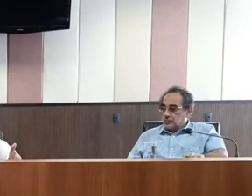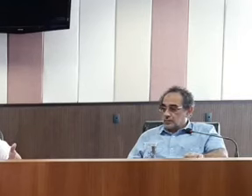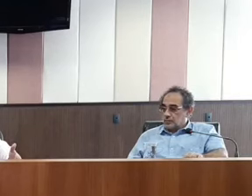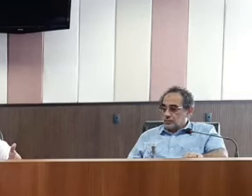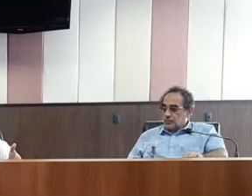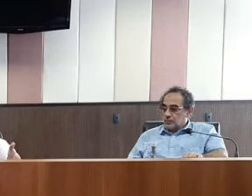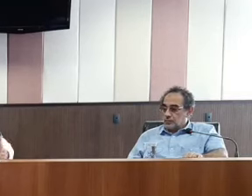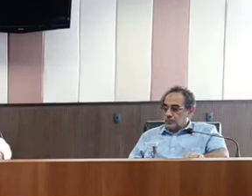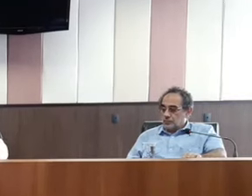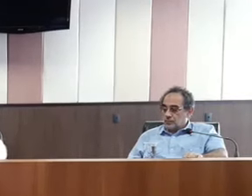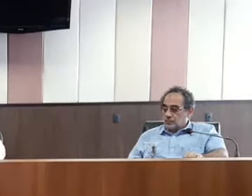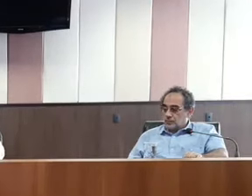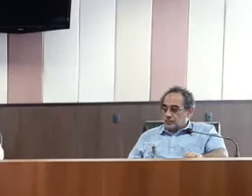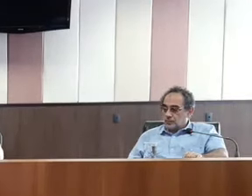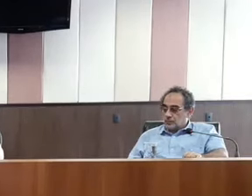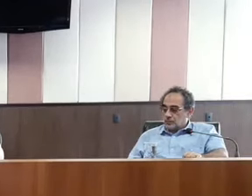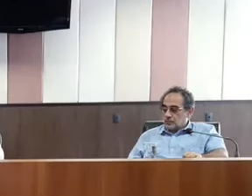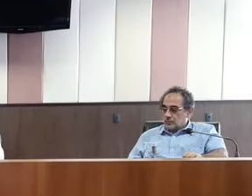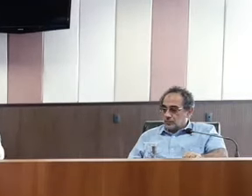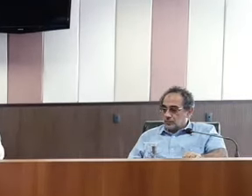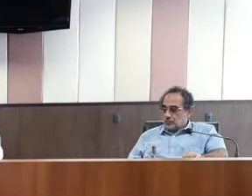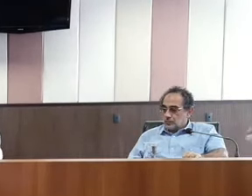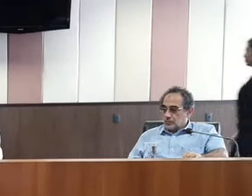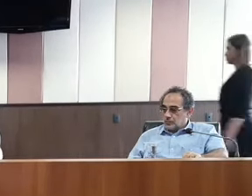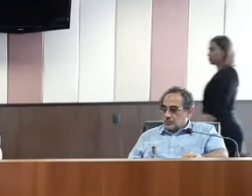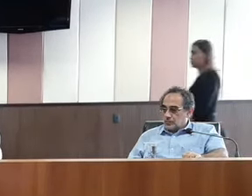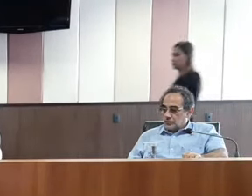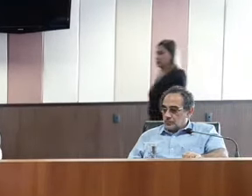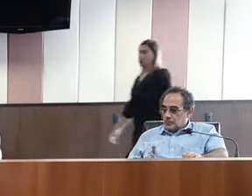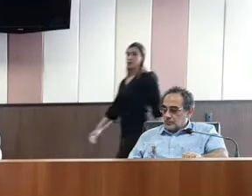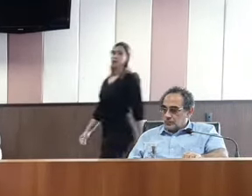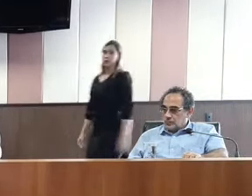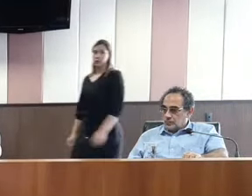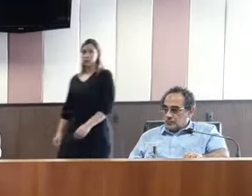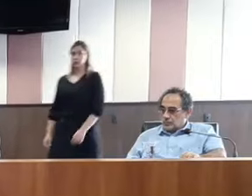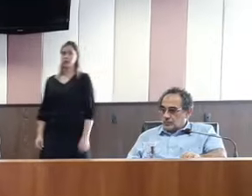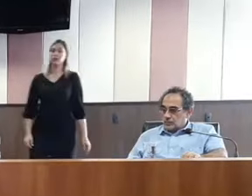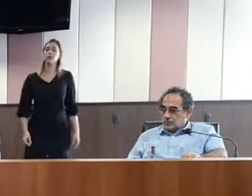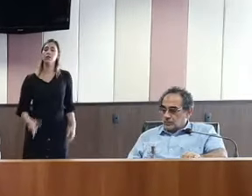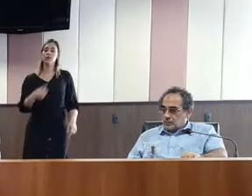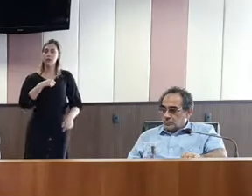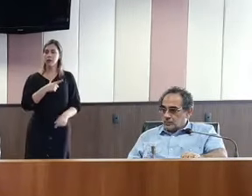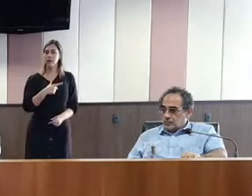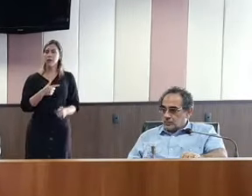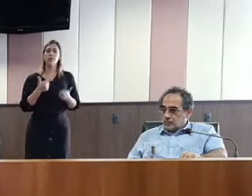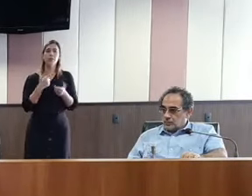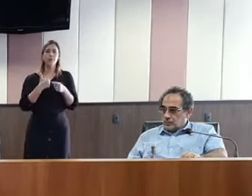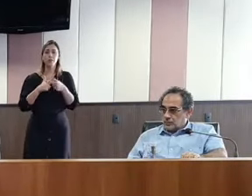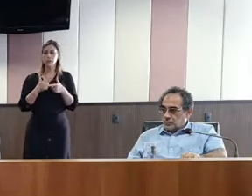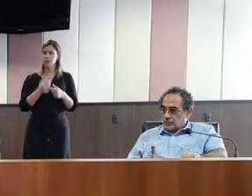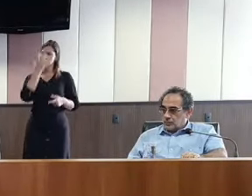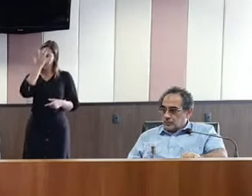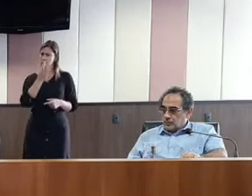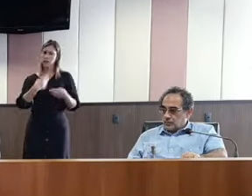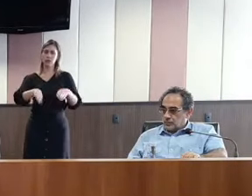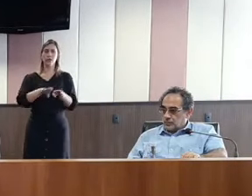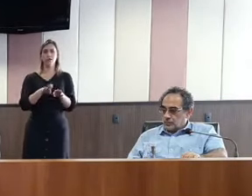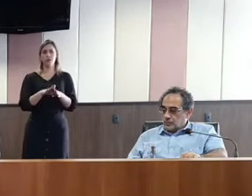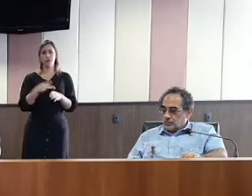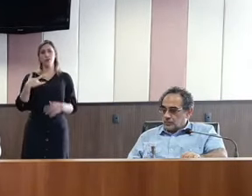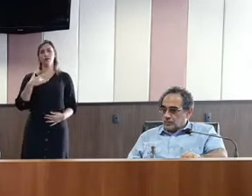doença, uma dose muito forte, pode trazer consequências gravíssimas, gravíssimas